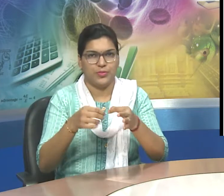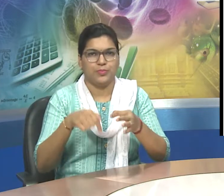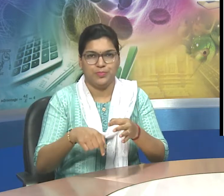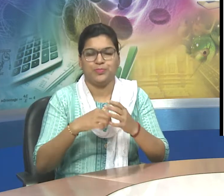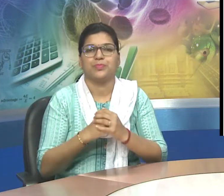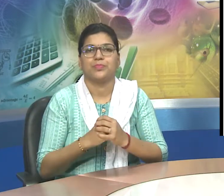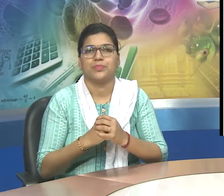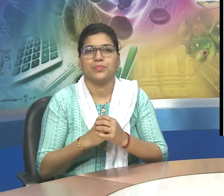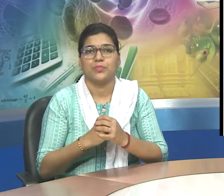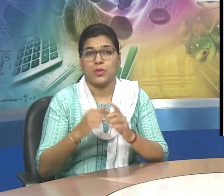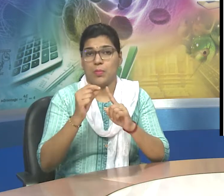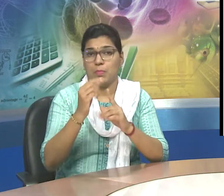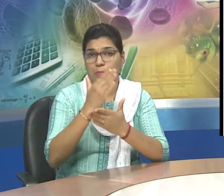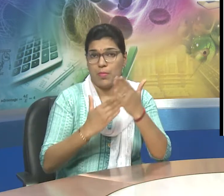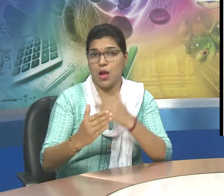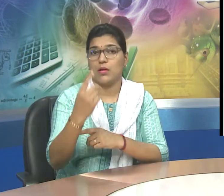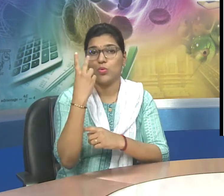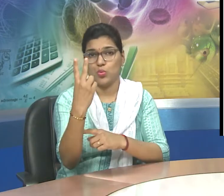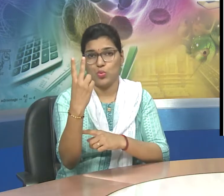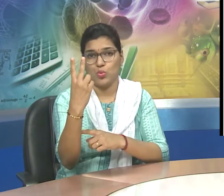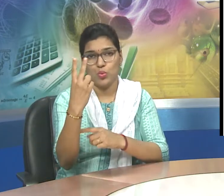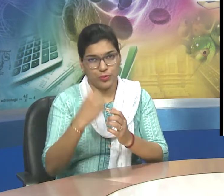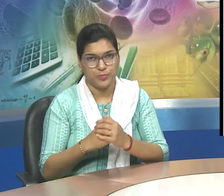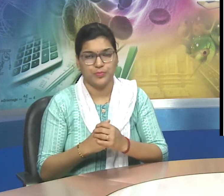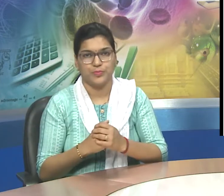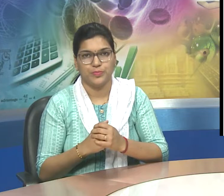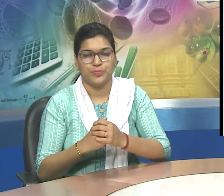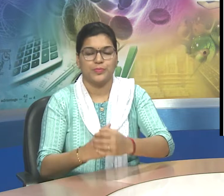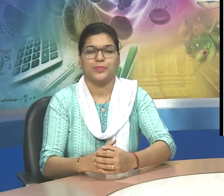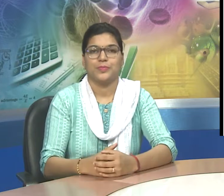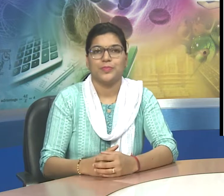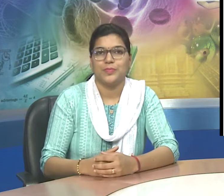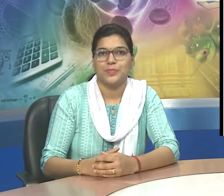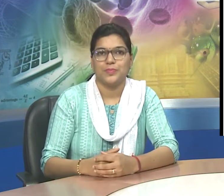डिटेल में हम इस पार्ट को समझते हैं। पार्ट 2 है ये वीडियो।